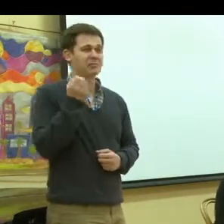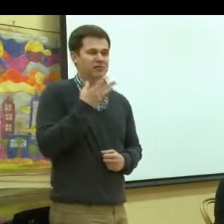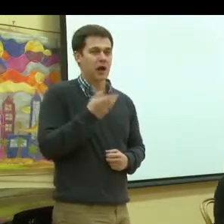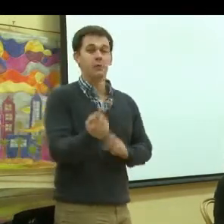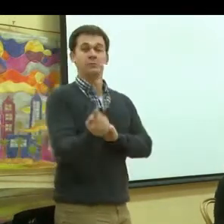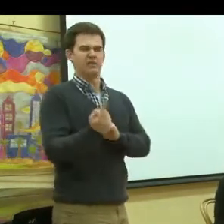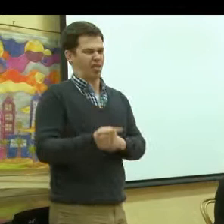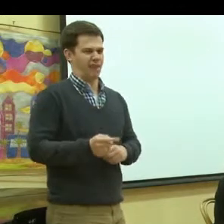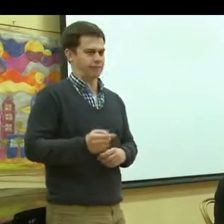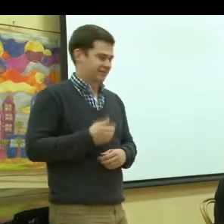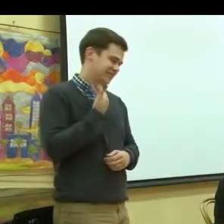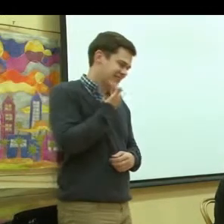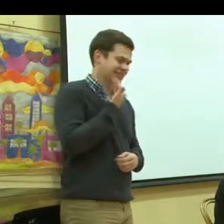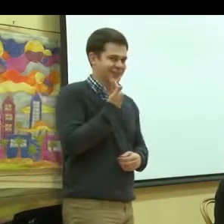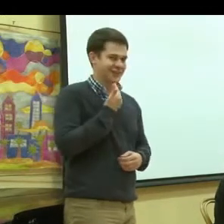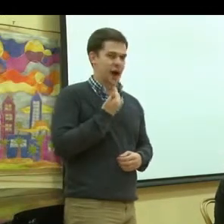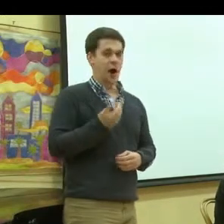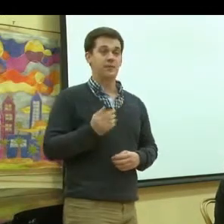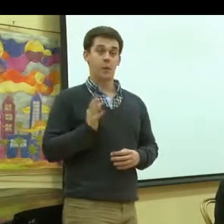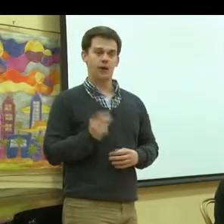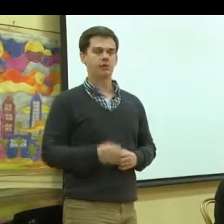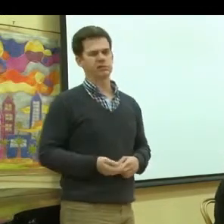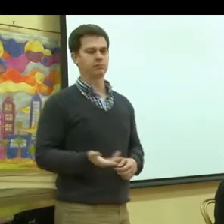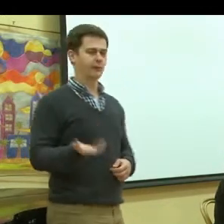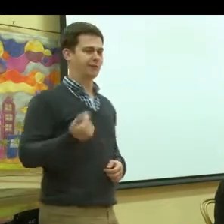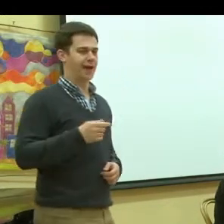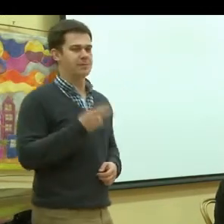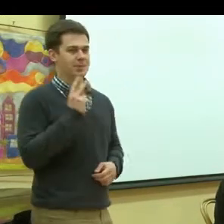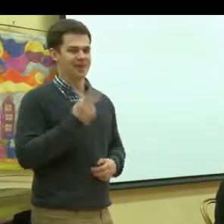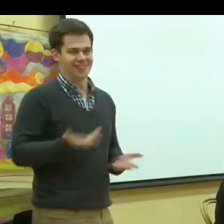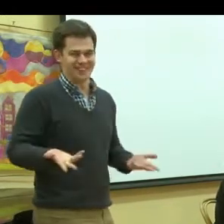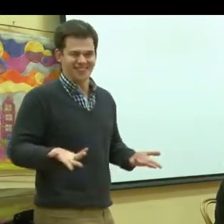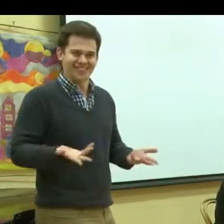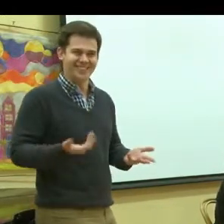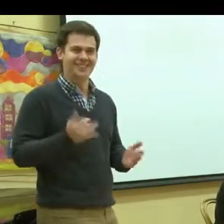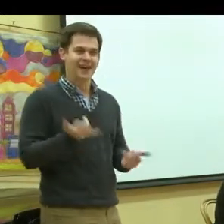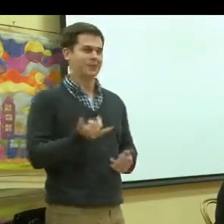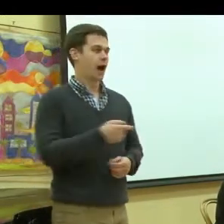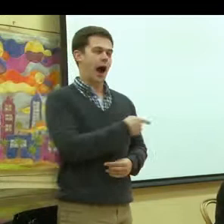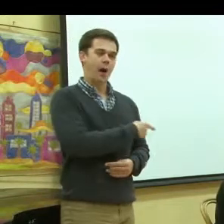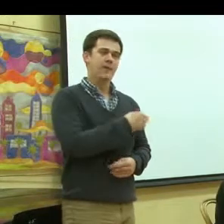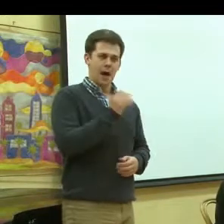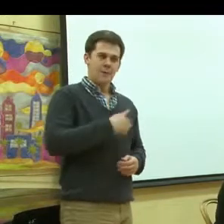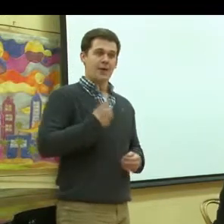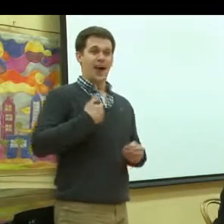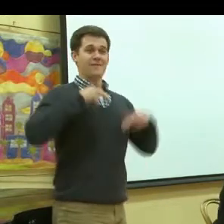prostu. Jak zajdę dzisiaj do domu i powiem do mojej żony, mój kochany papierosku. Ciekawe co ona na to.